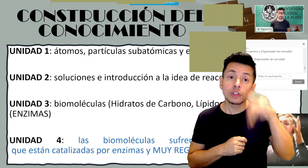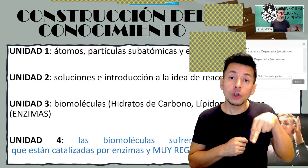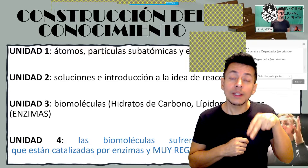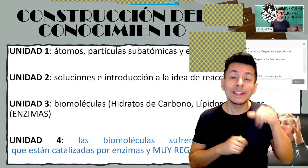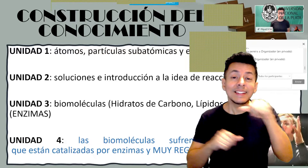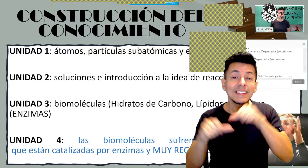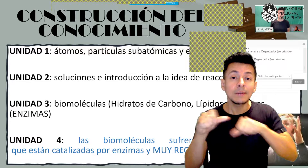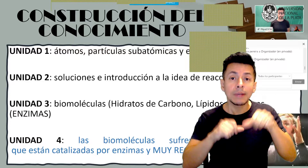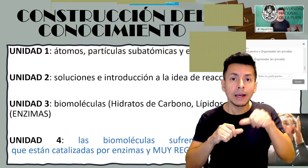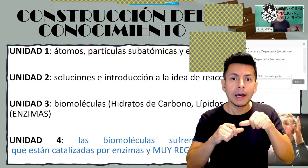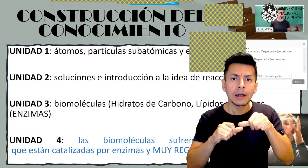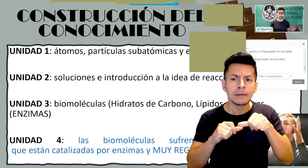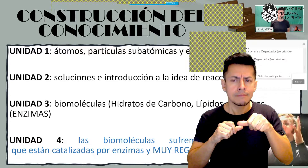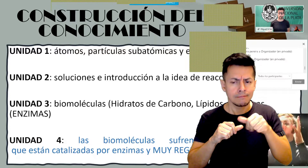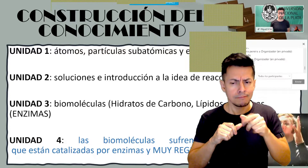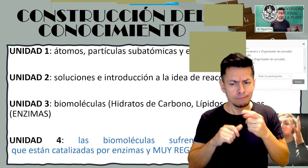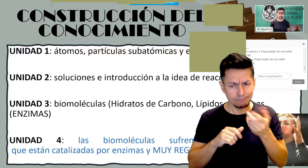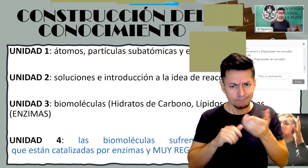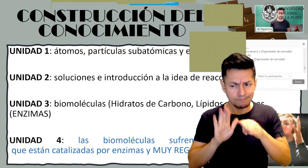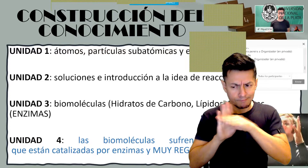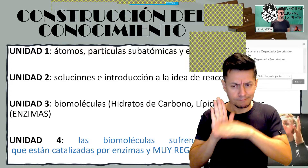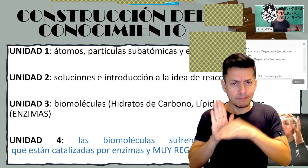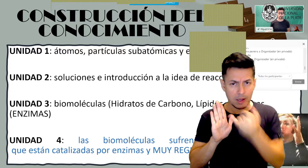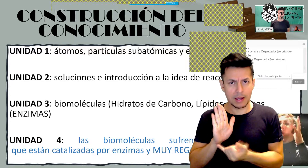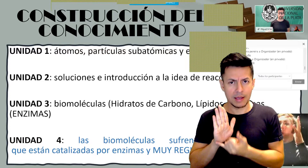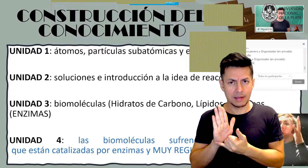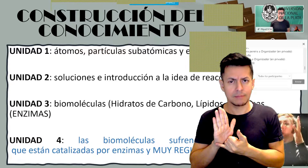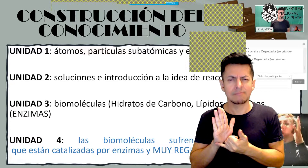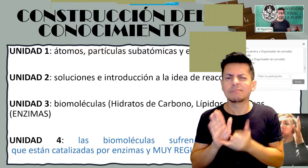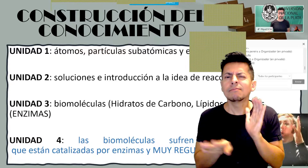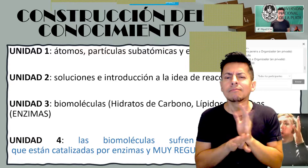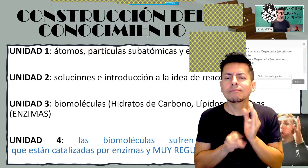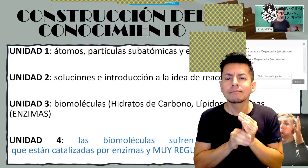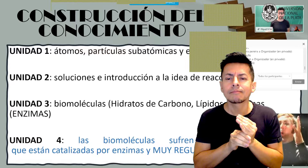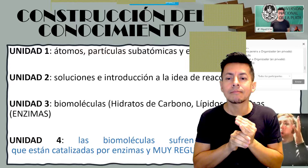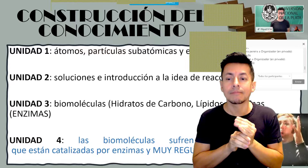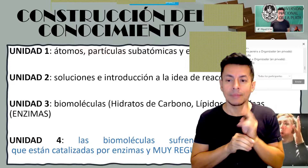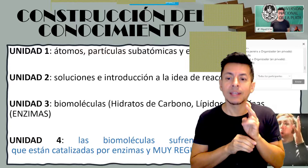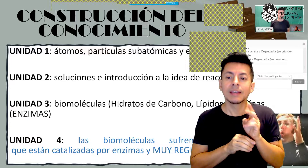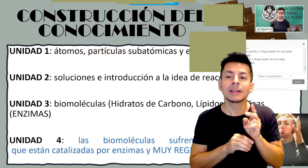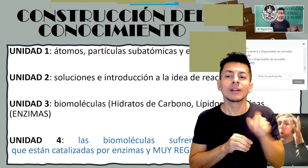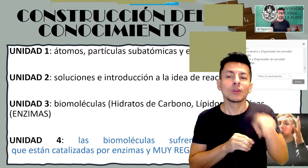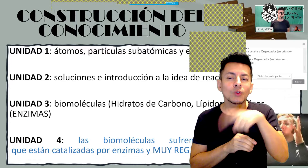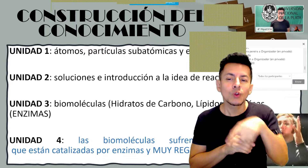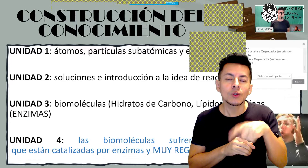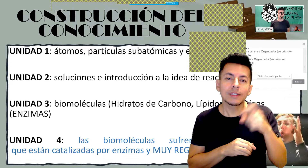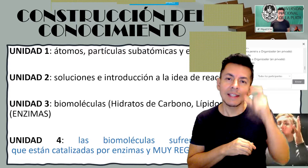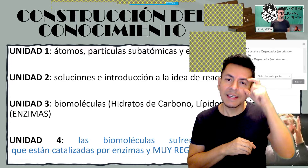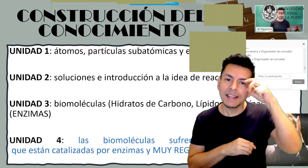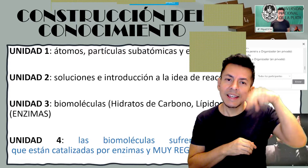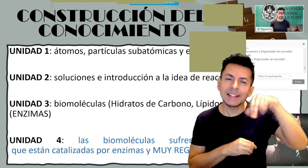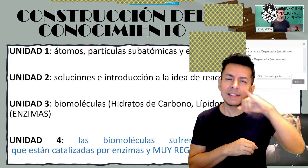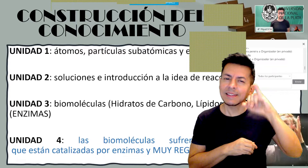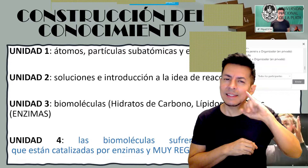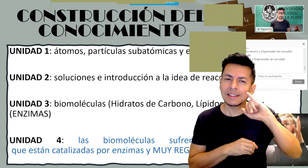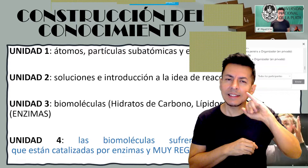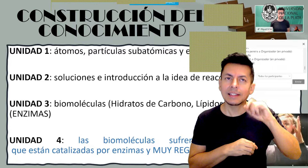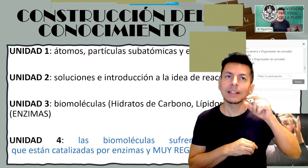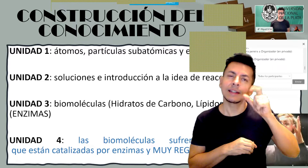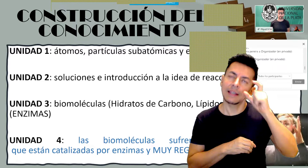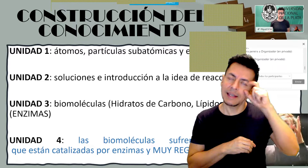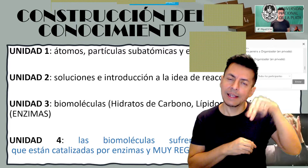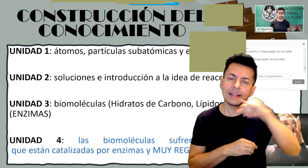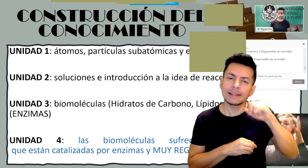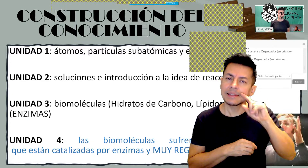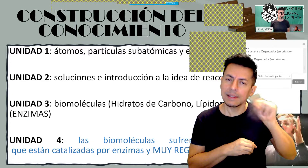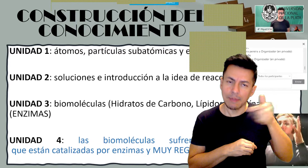¿sí? Ahora vamos a hablar de qué significa que las reacciones estén catalizadas por enzima y qué significa que estén reguladas, ¿sí? Pero esto sería